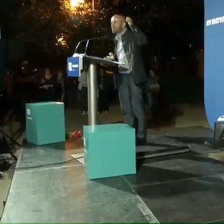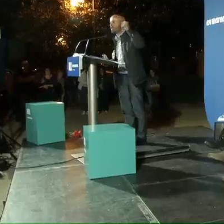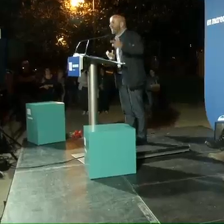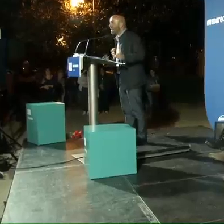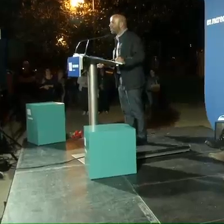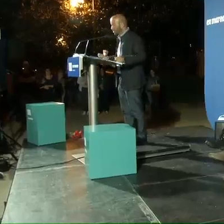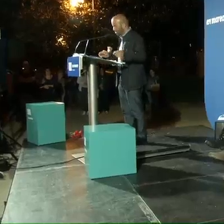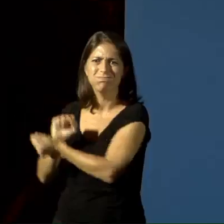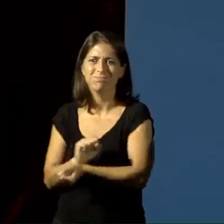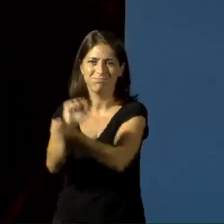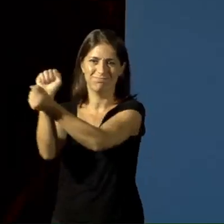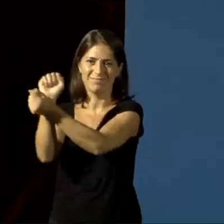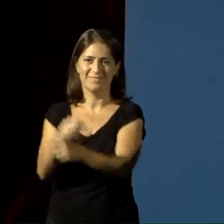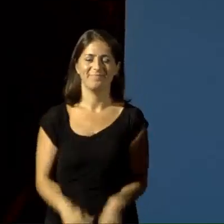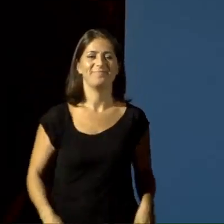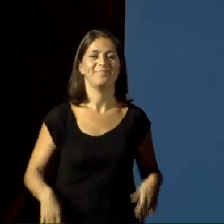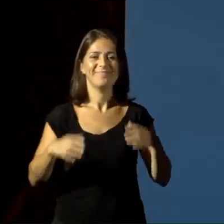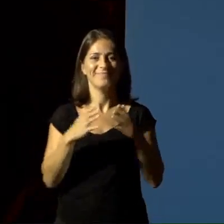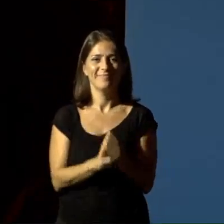Partido dos Condenados.